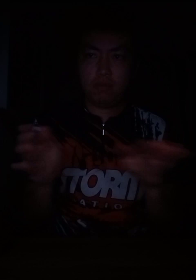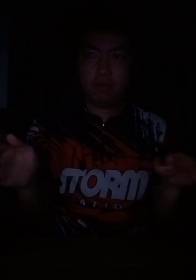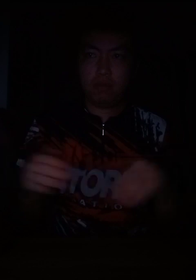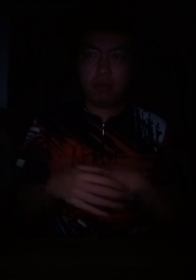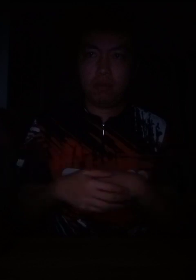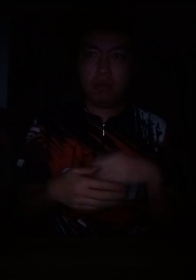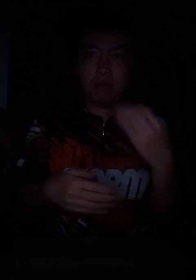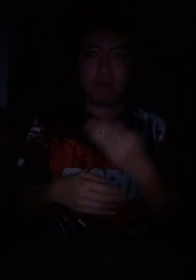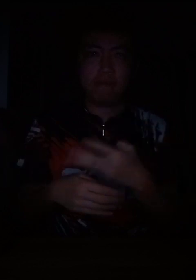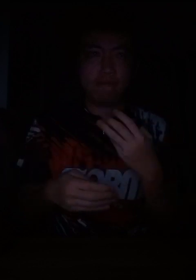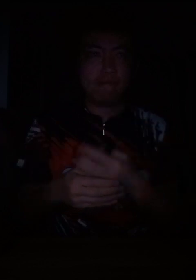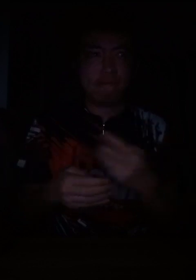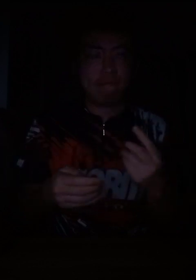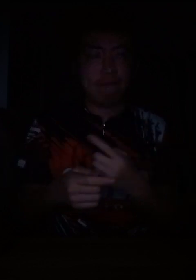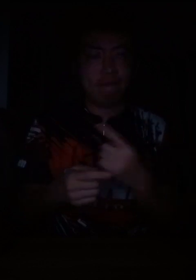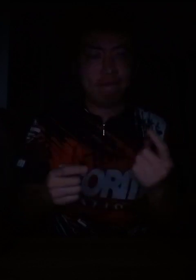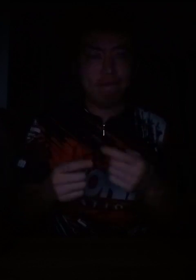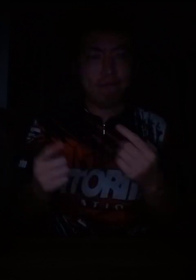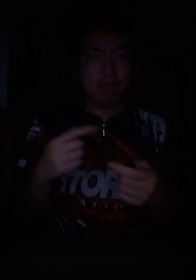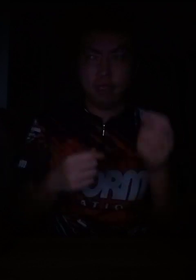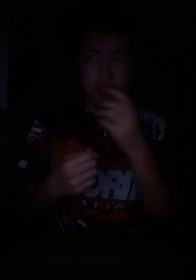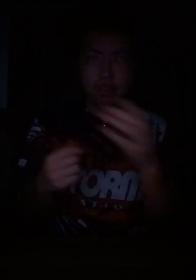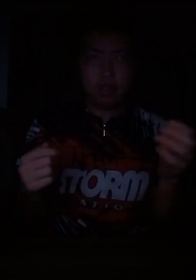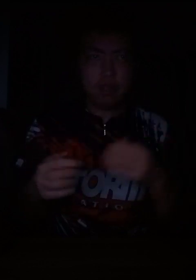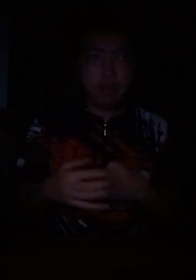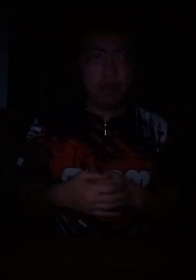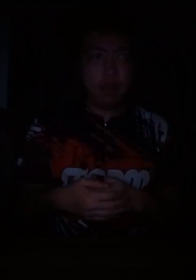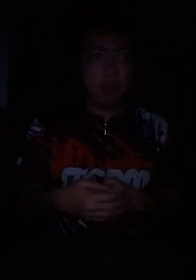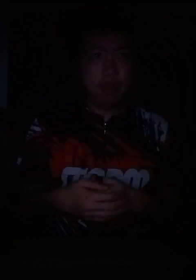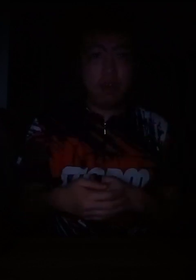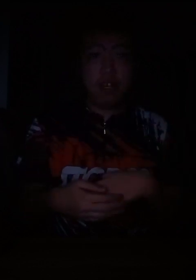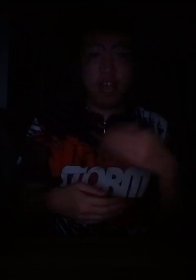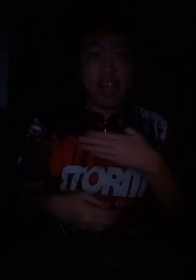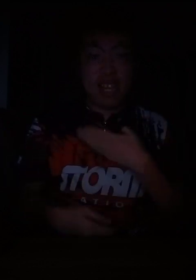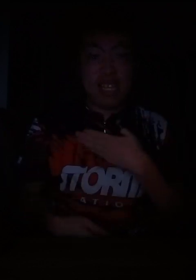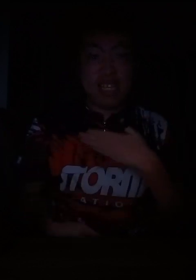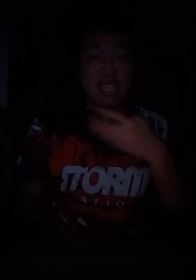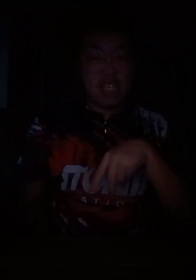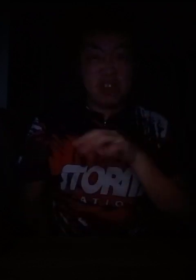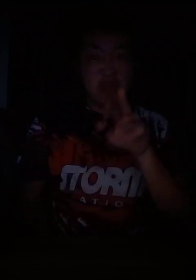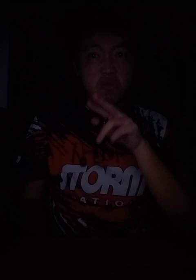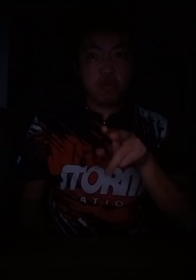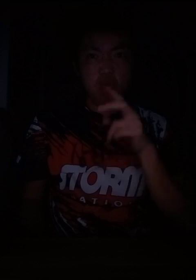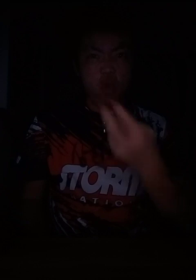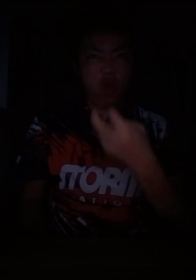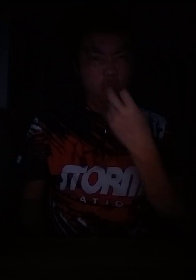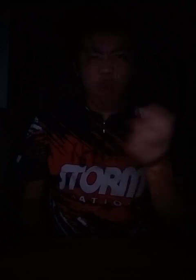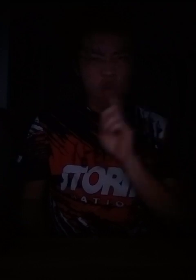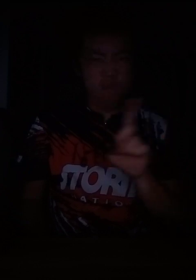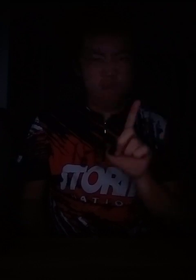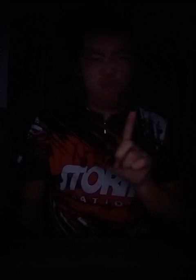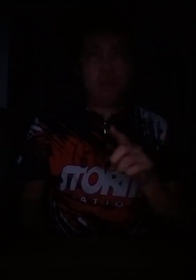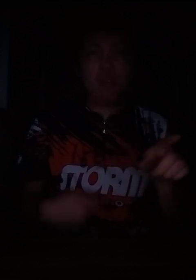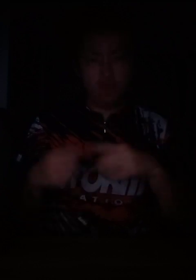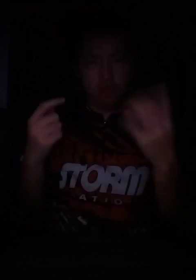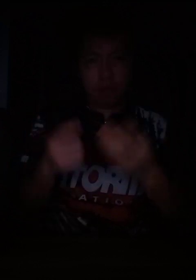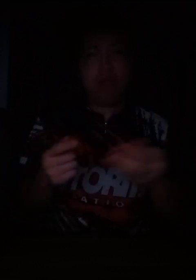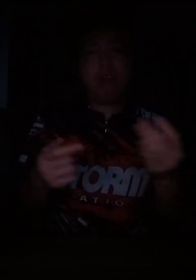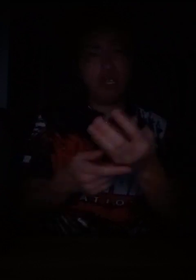공개하며 손 사장의 주장을 반박하고 있습니다. 자신이 취업을 시켜달라고 협박한 것이 아니라 오히려 손 사장이